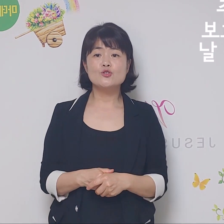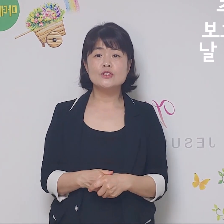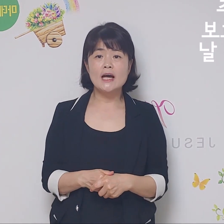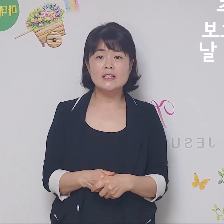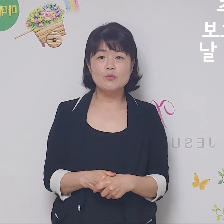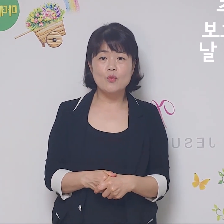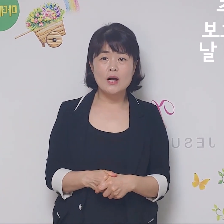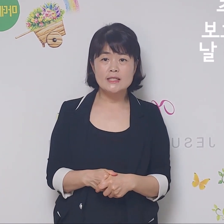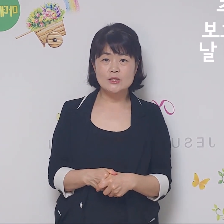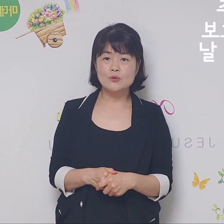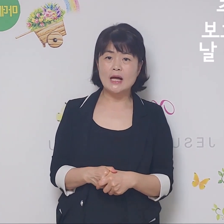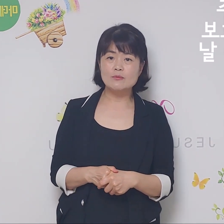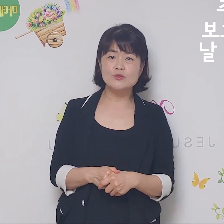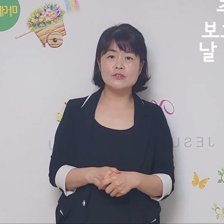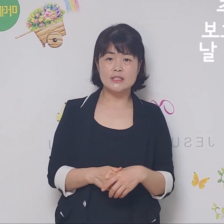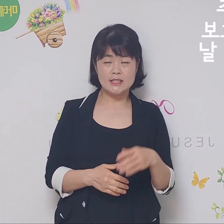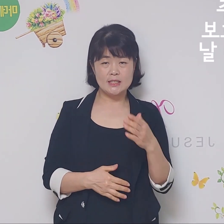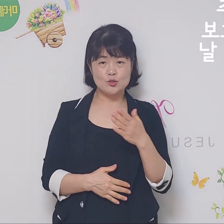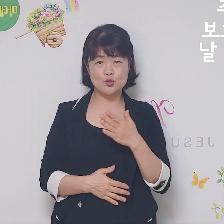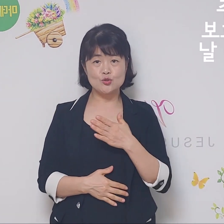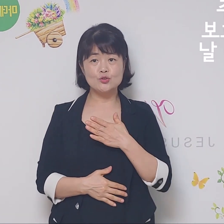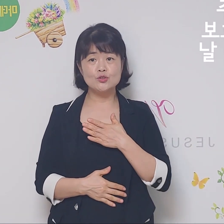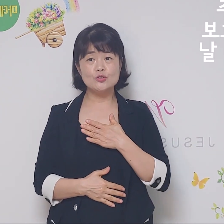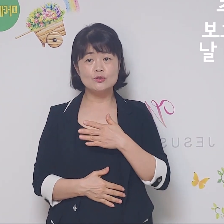주 나를 보호하시고 날 붙드시리. 주죠.